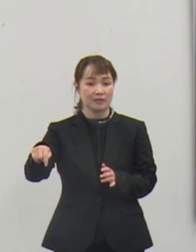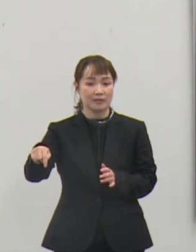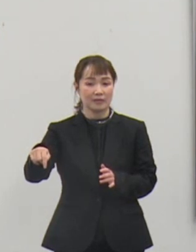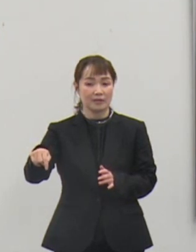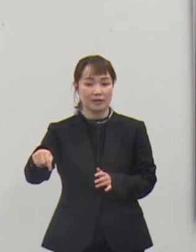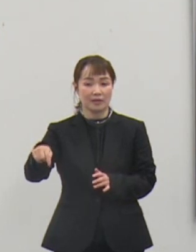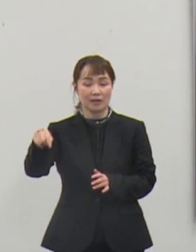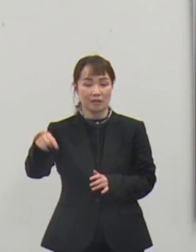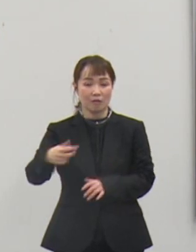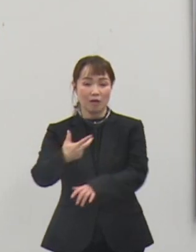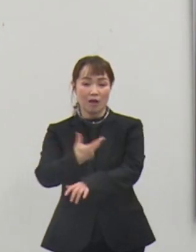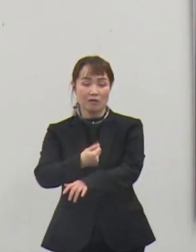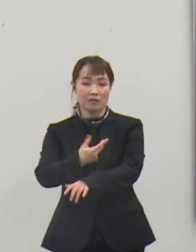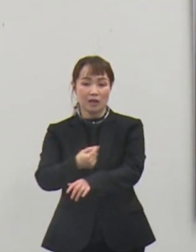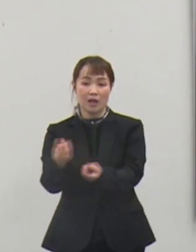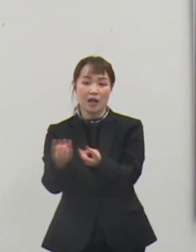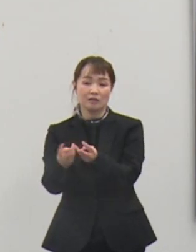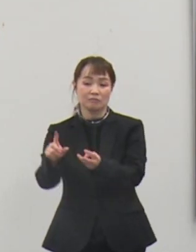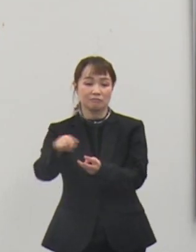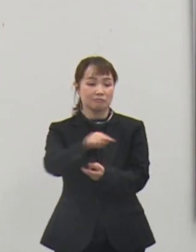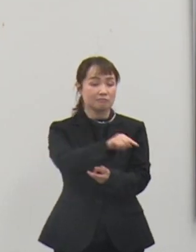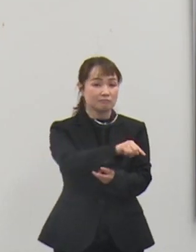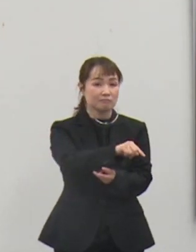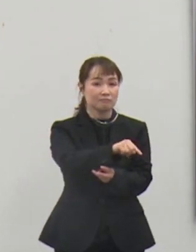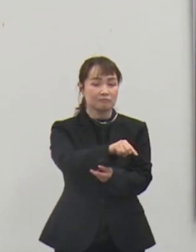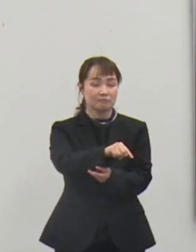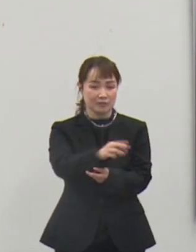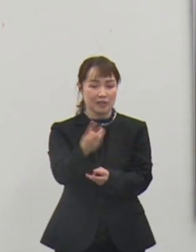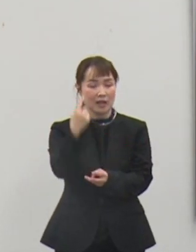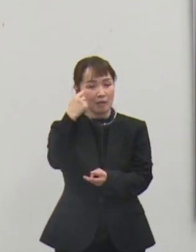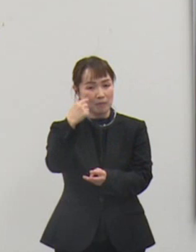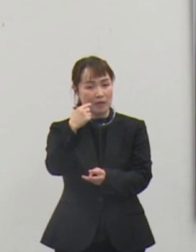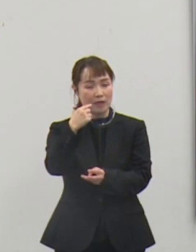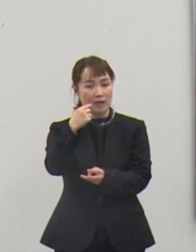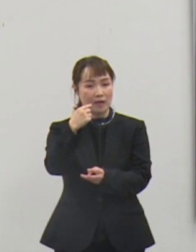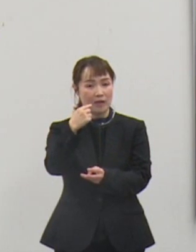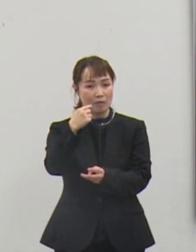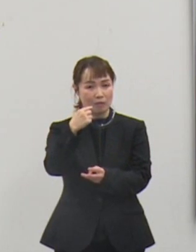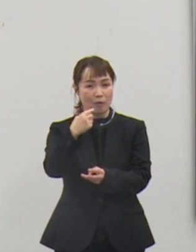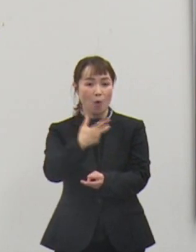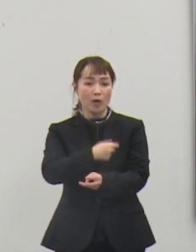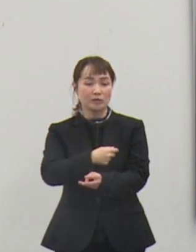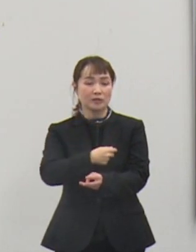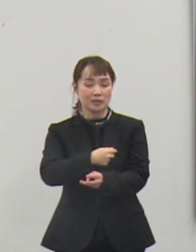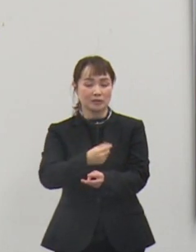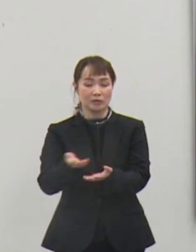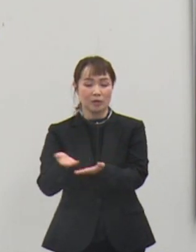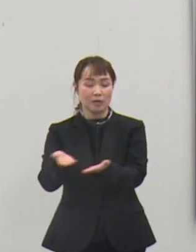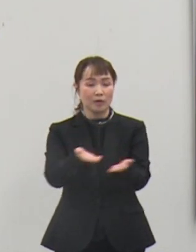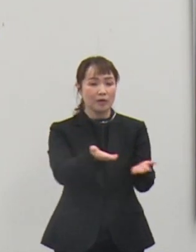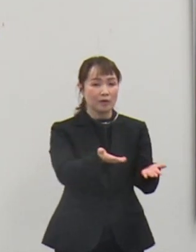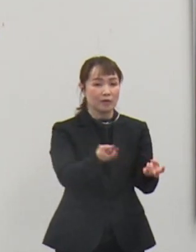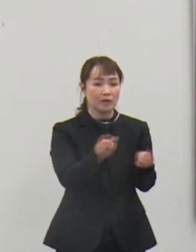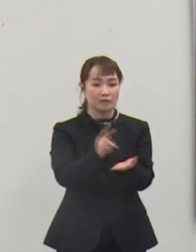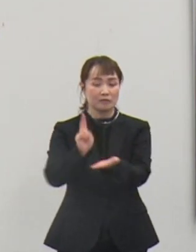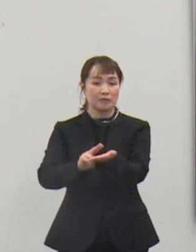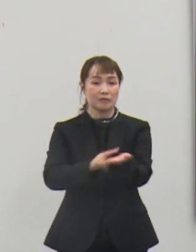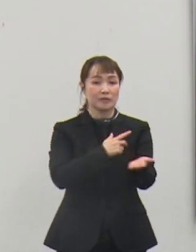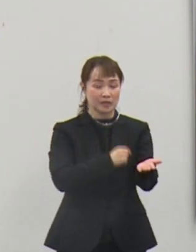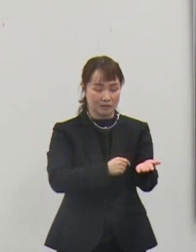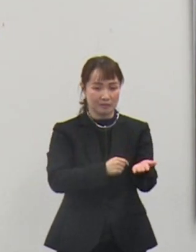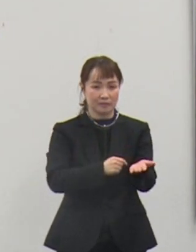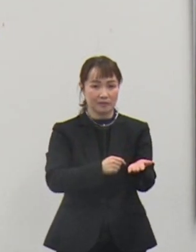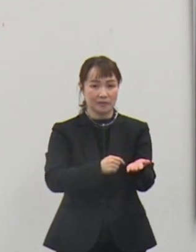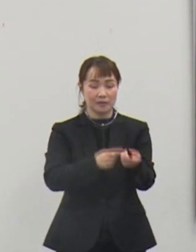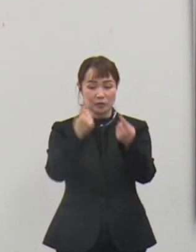がどれぐらいいるかということに基づいて3回目のワクチンを配分をしておりまして、個別の市町村における個